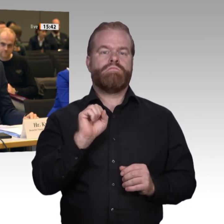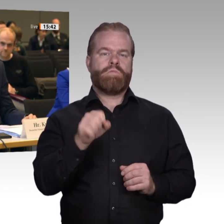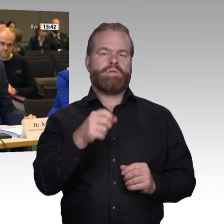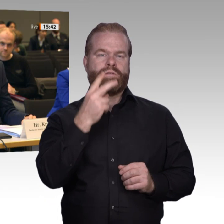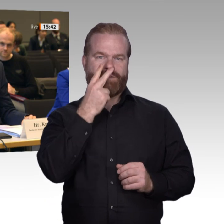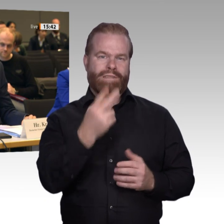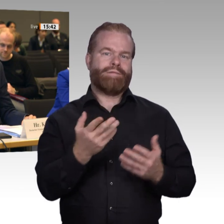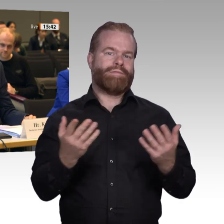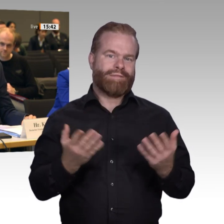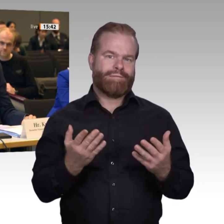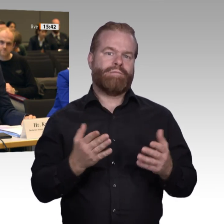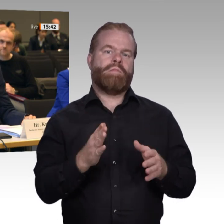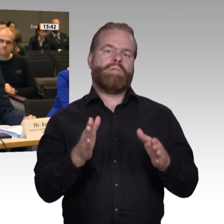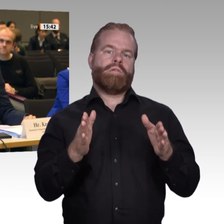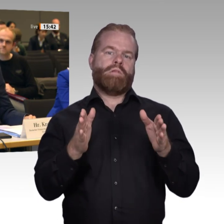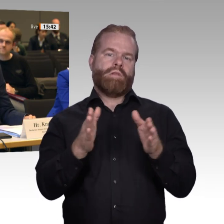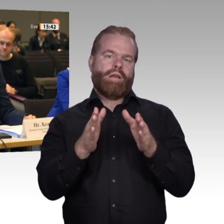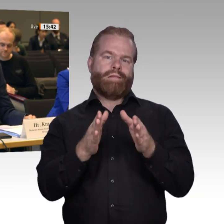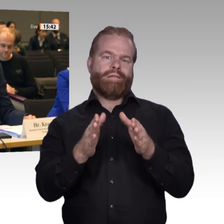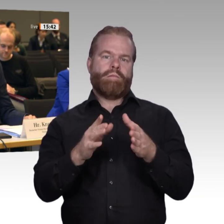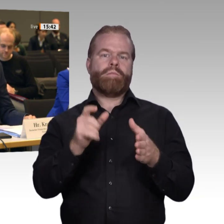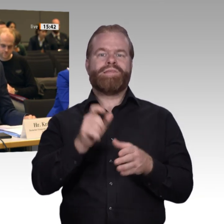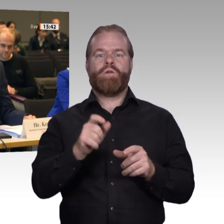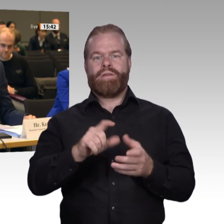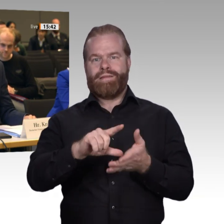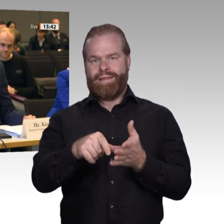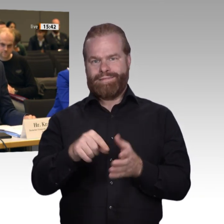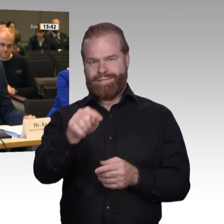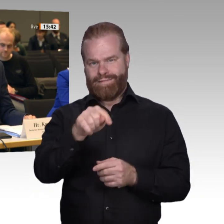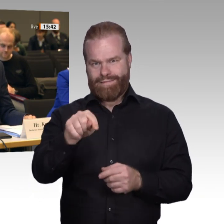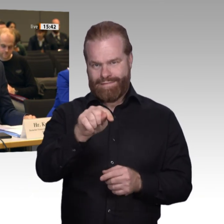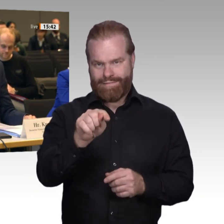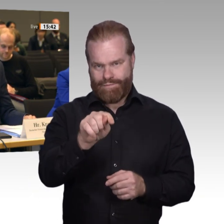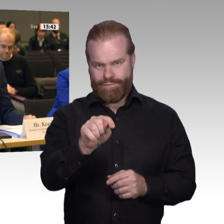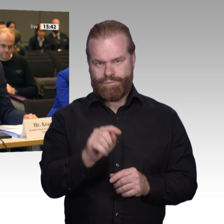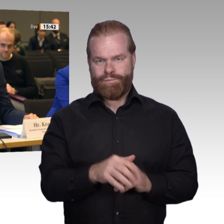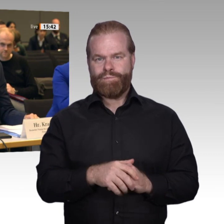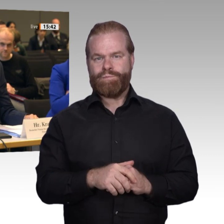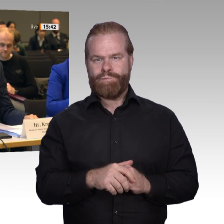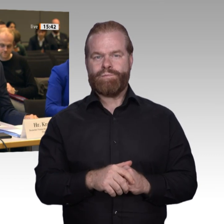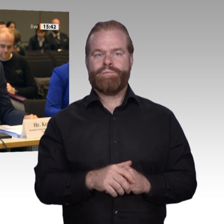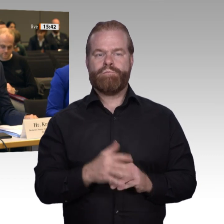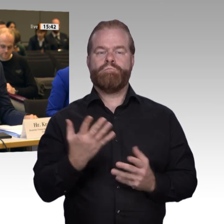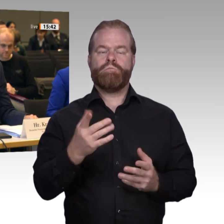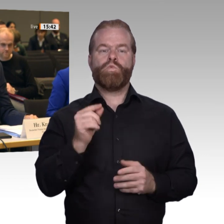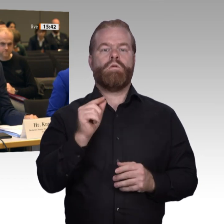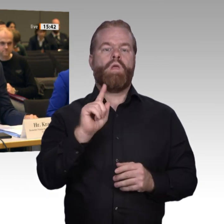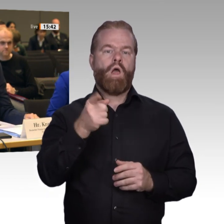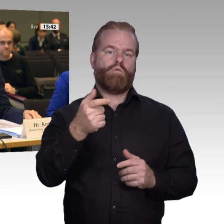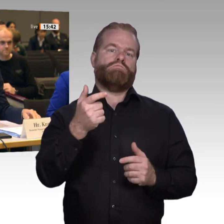auch dafür sorgt, dass das gar nicht so vielleicht, deswegen meinte ich auch, gar nicht so teuer